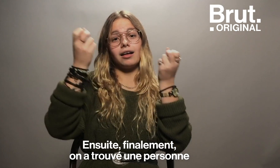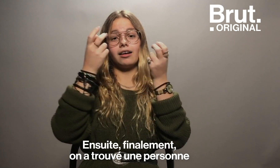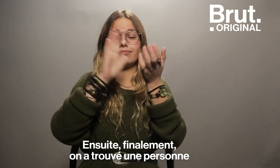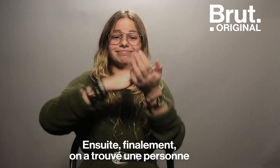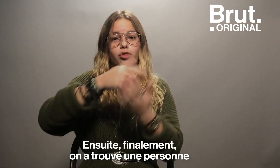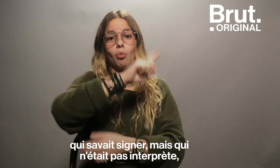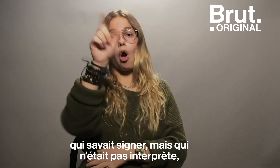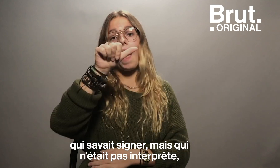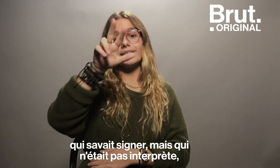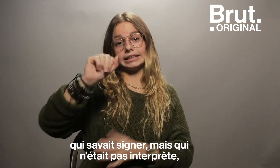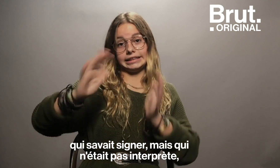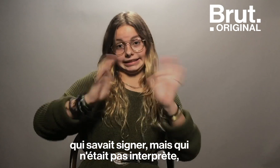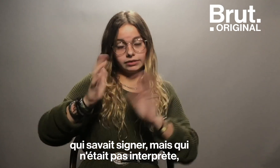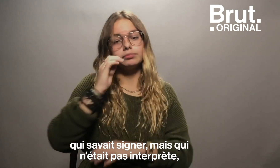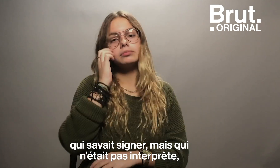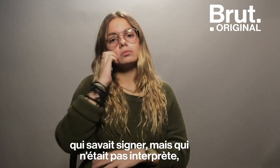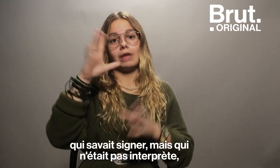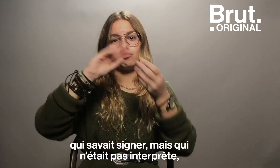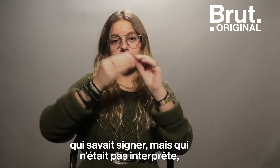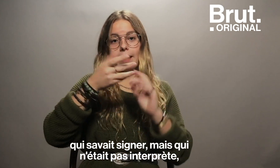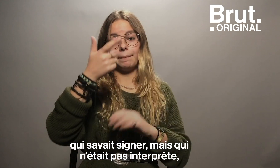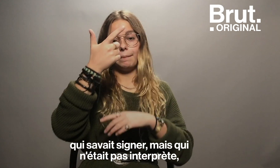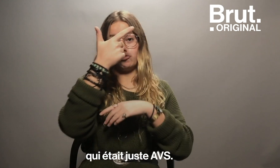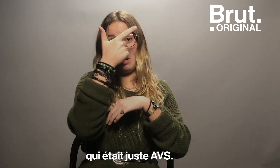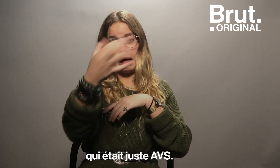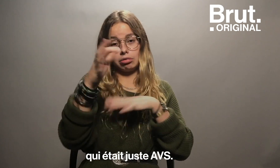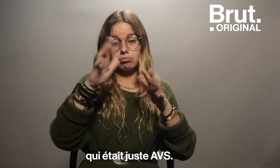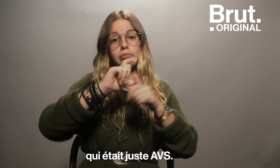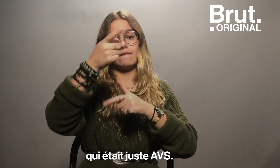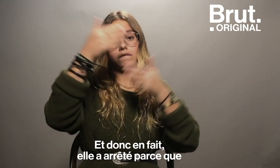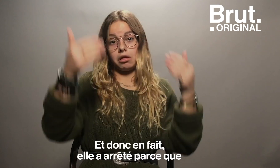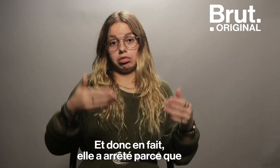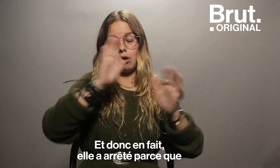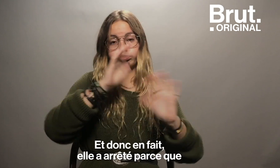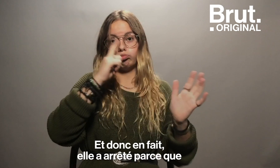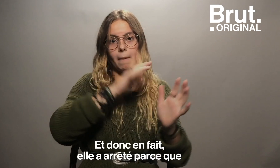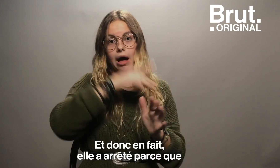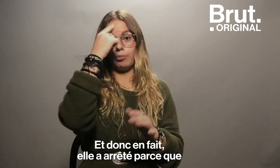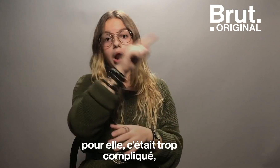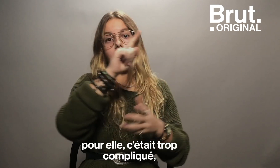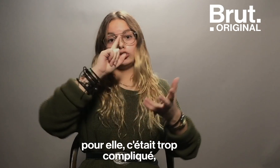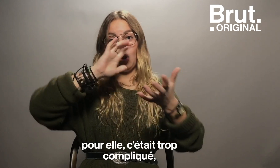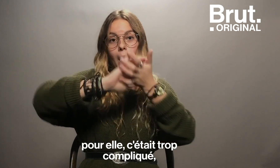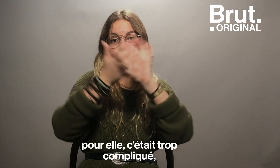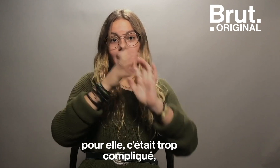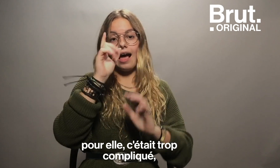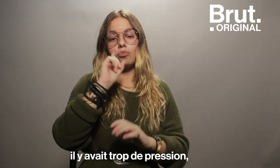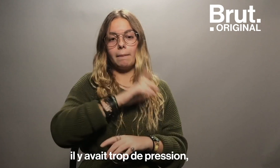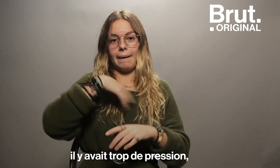personne qui savait signer, mais qui n'était pas interprète, qui était juste AVS. Et donc en fait, elle a arrêté, parce que pour elle,'était trop compliqué, il y avait trop de